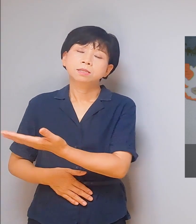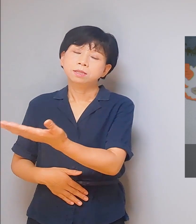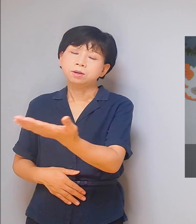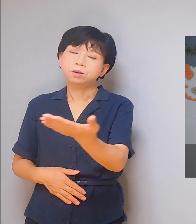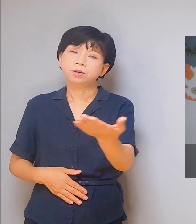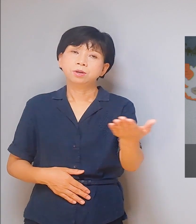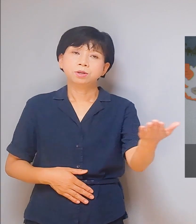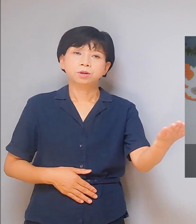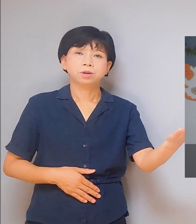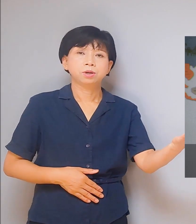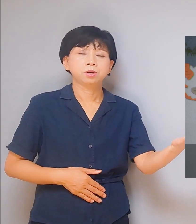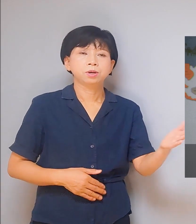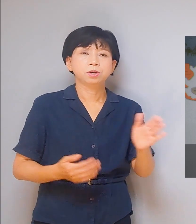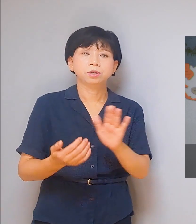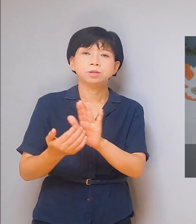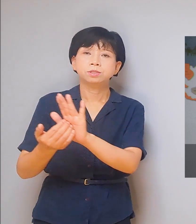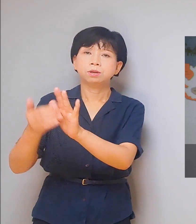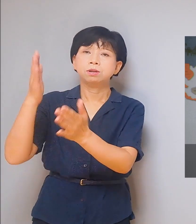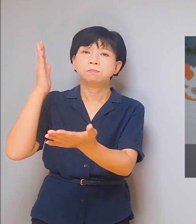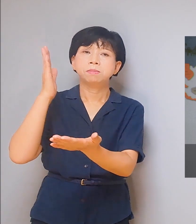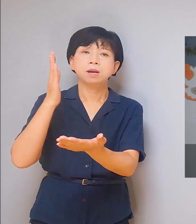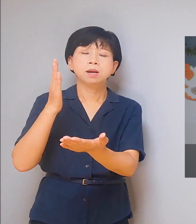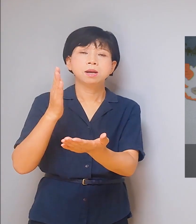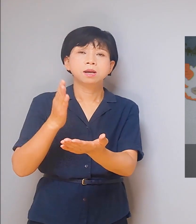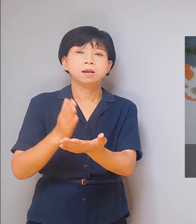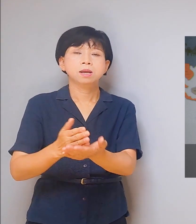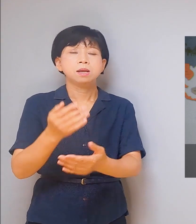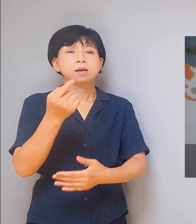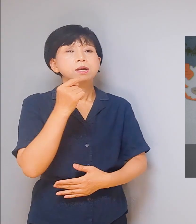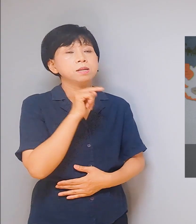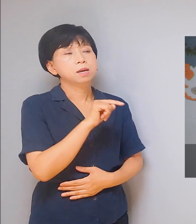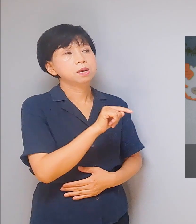은혜 너 거절